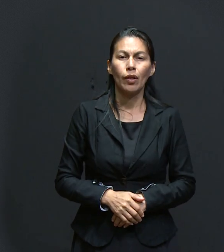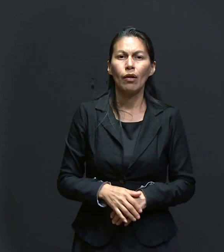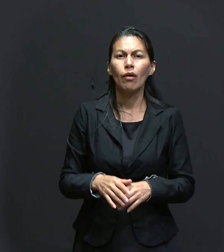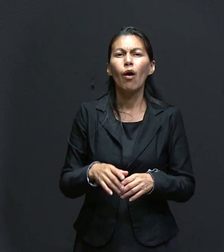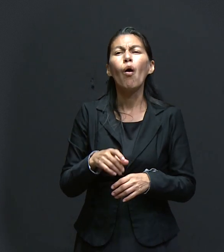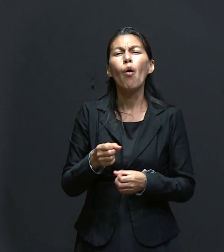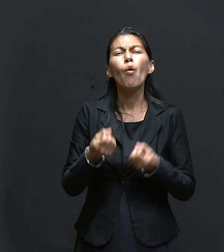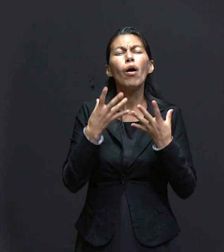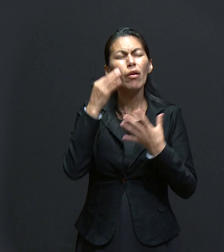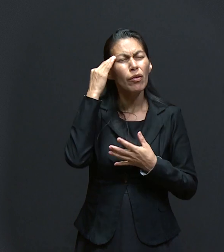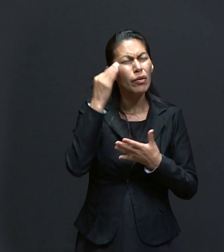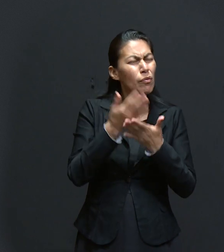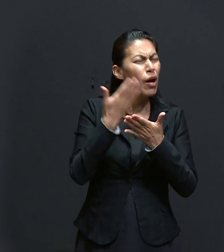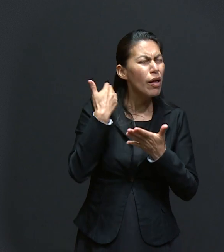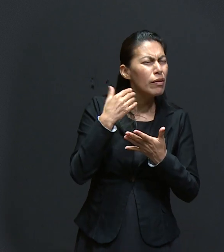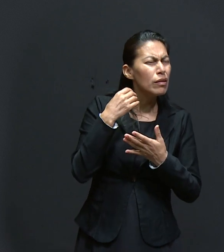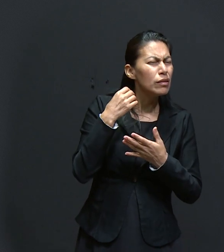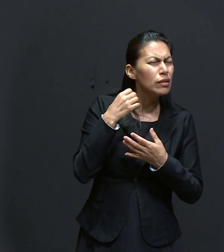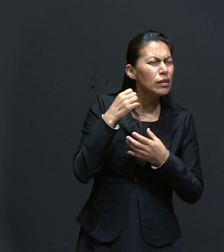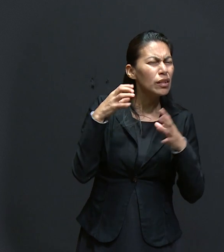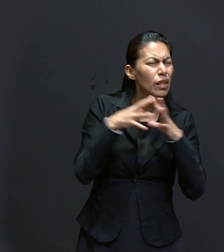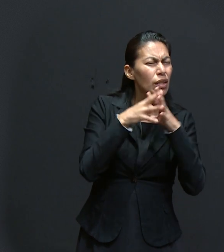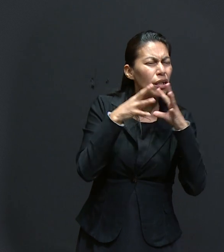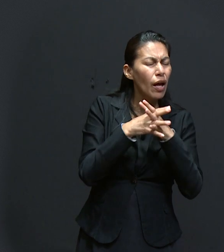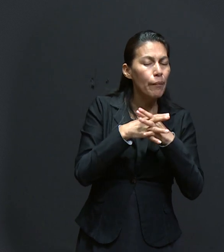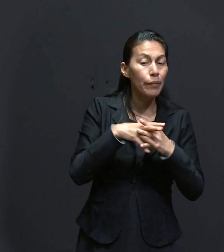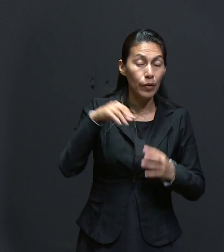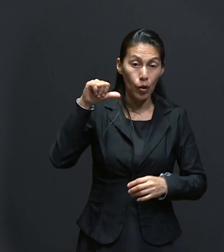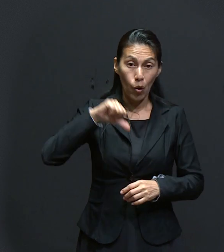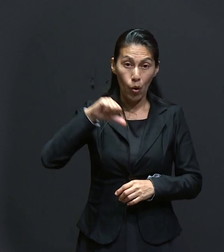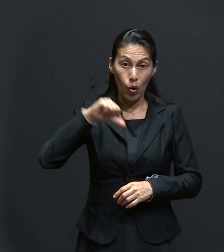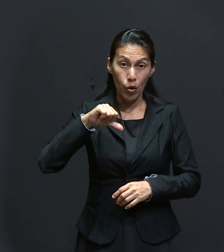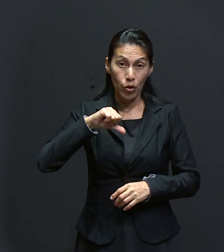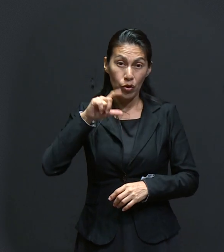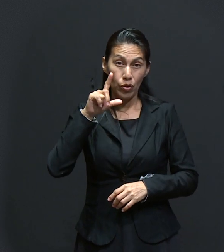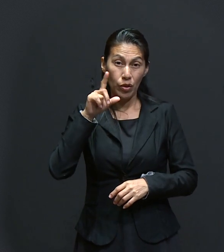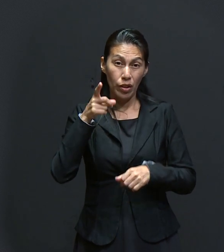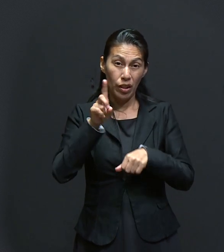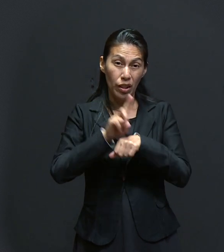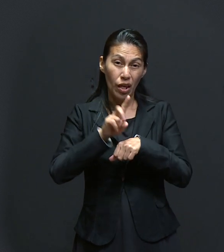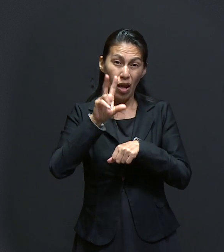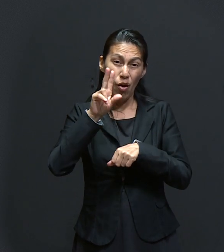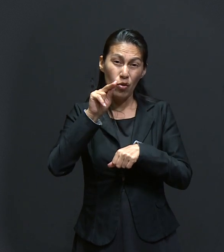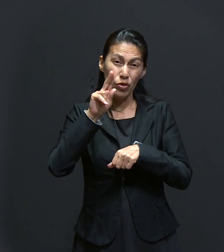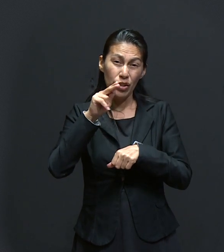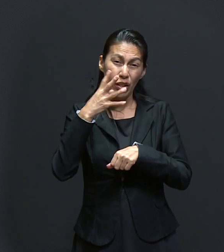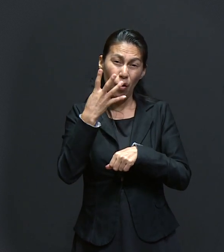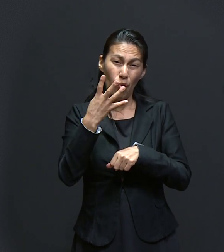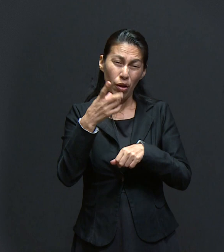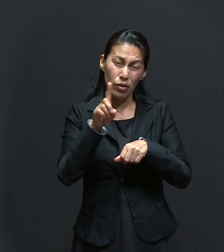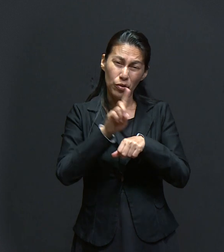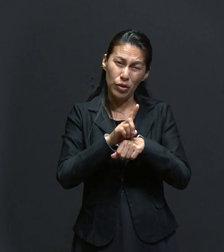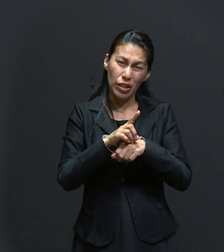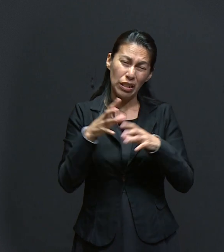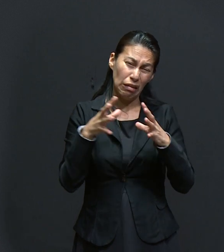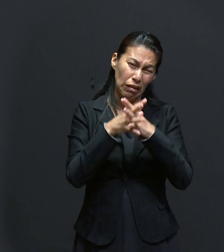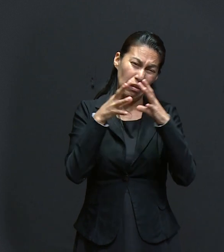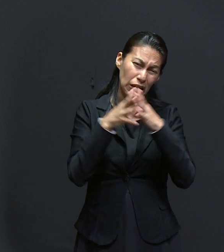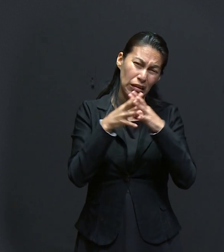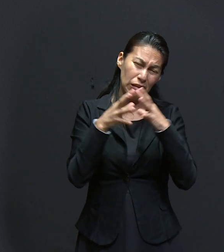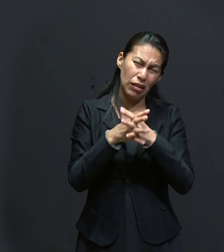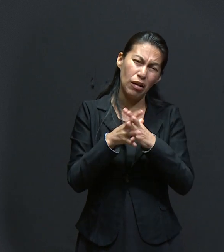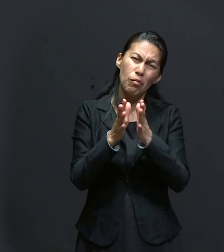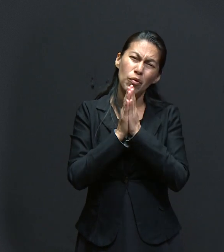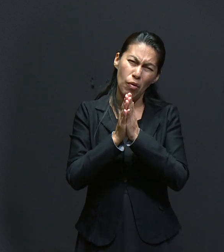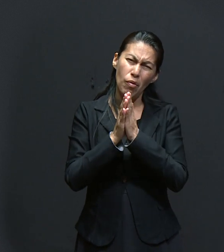cuántos días tenemos ya de hoy es día 84 de la guerra 84 entonces que eran no ha